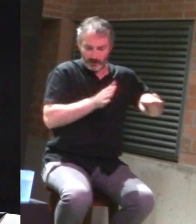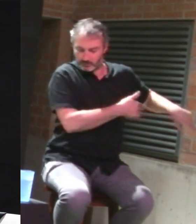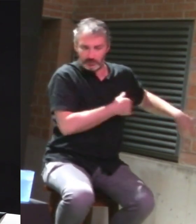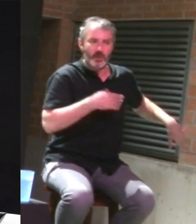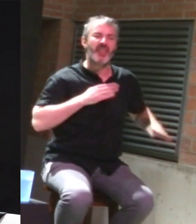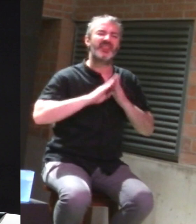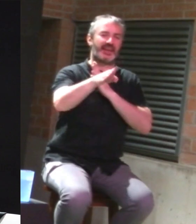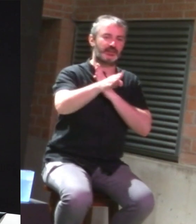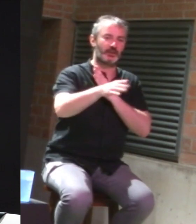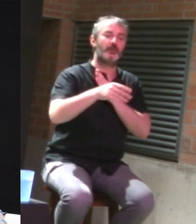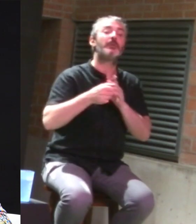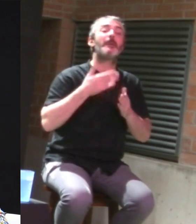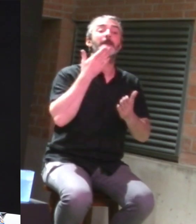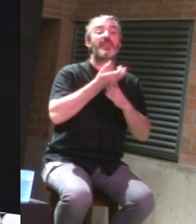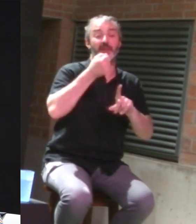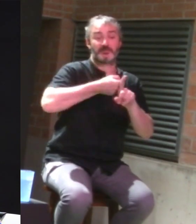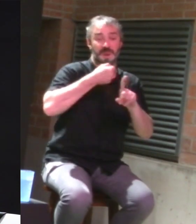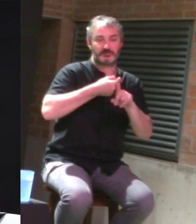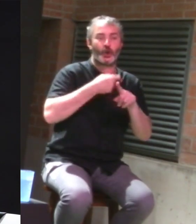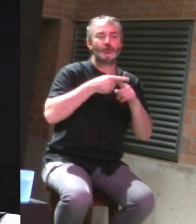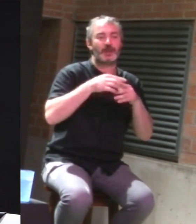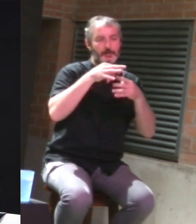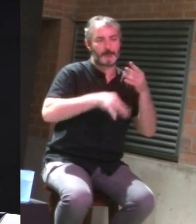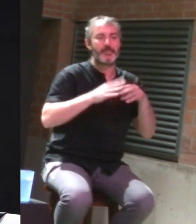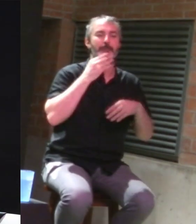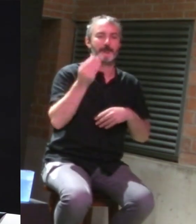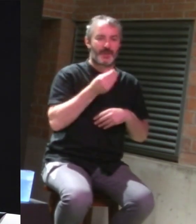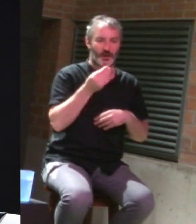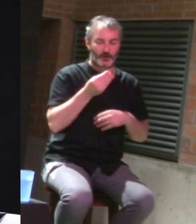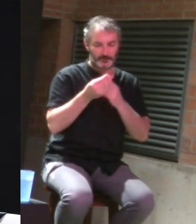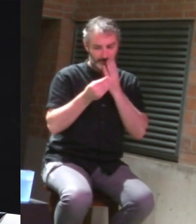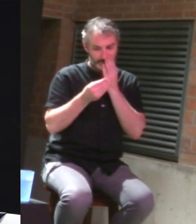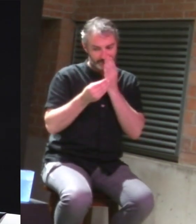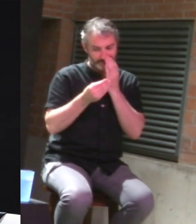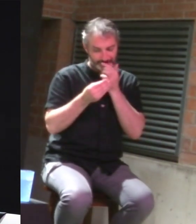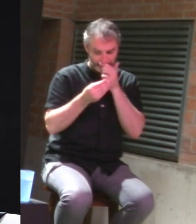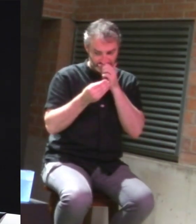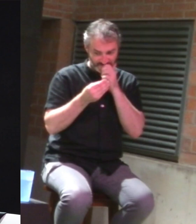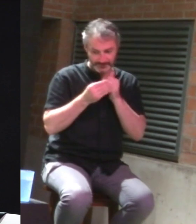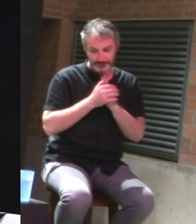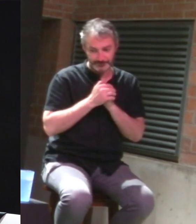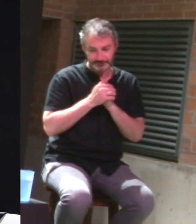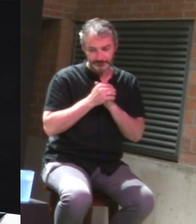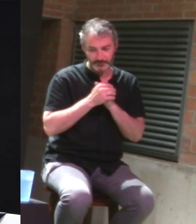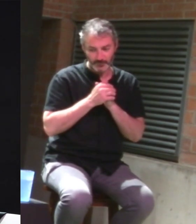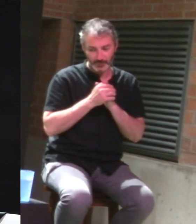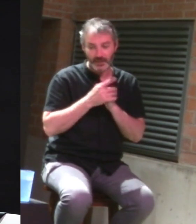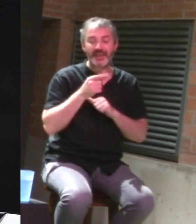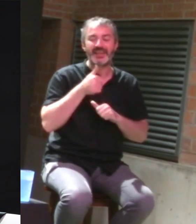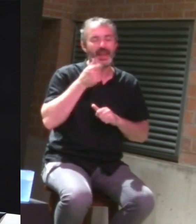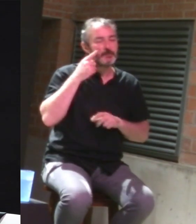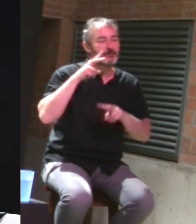dic que demanen una sèrie de millores importants. La Mary Nash ho ha investigat una mica aquesta vaga, però qui més ho